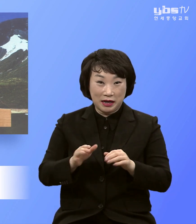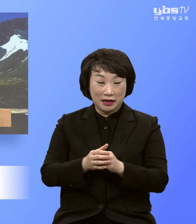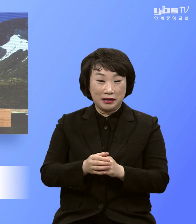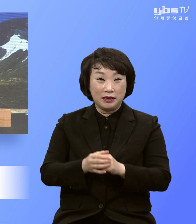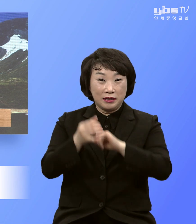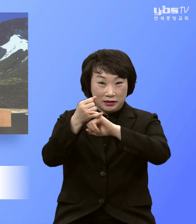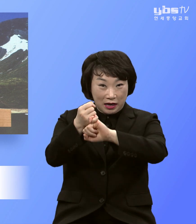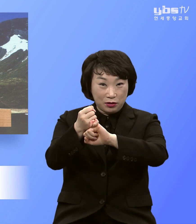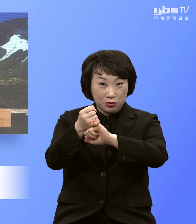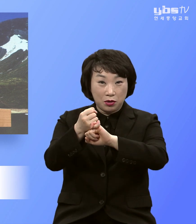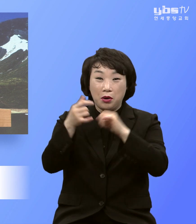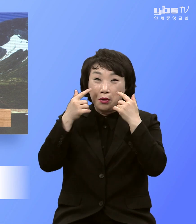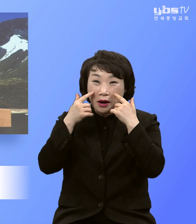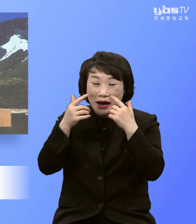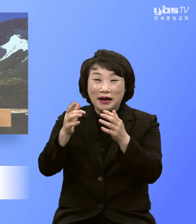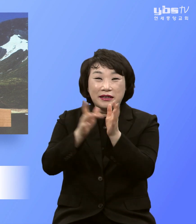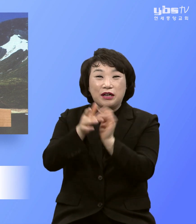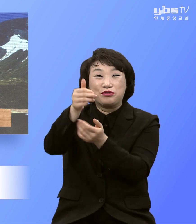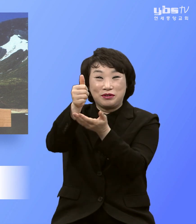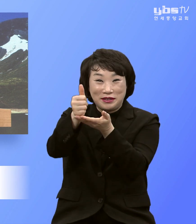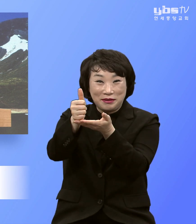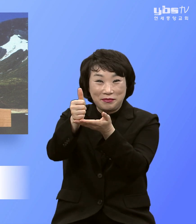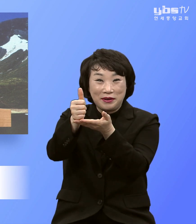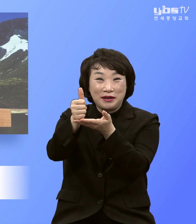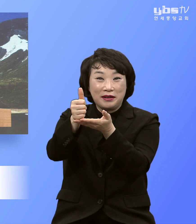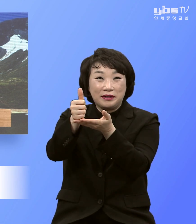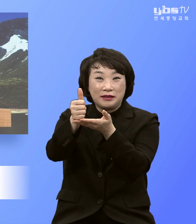정직하신 약속자 예수께서